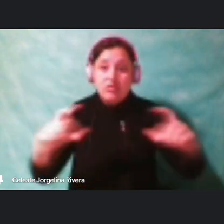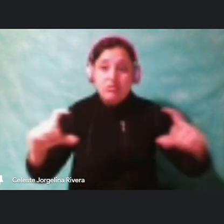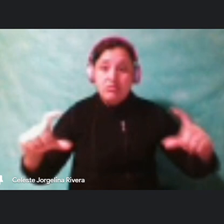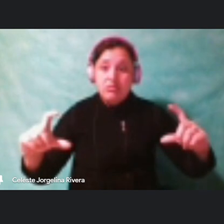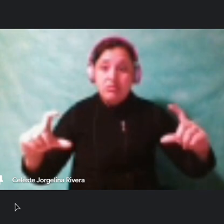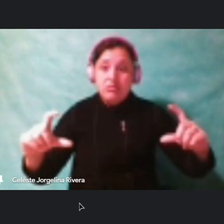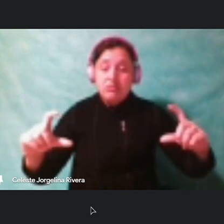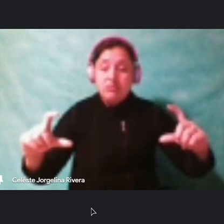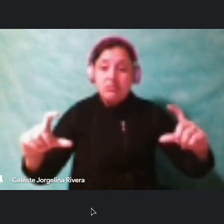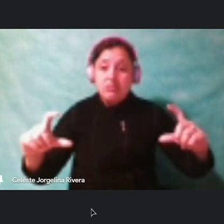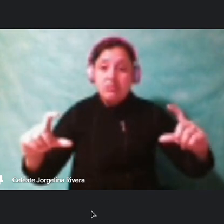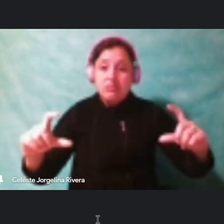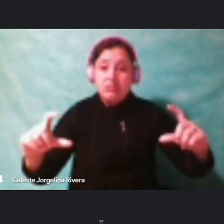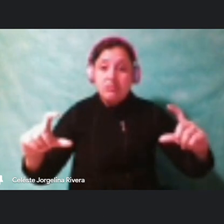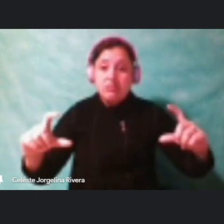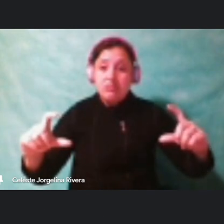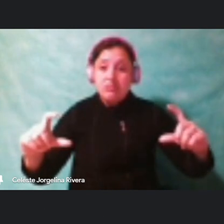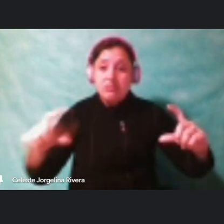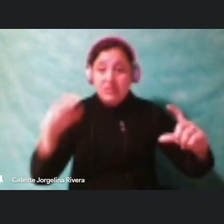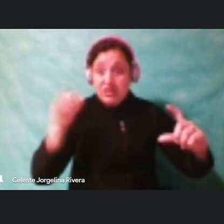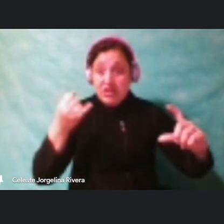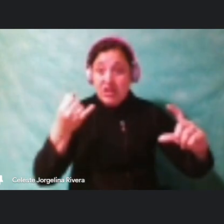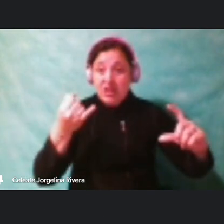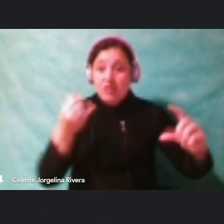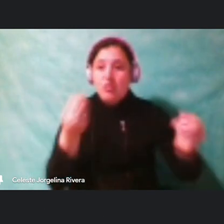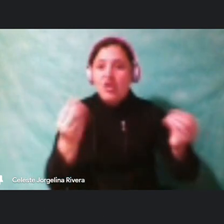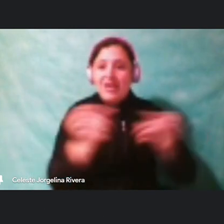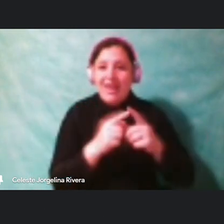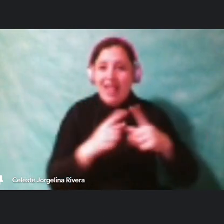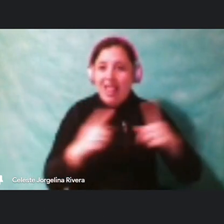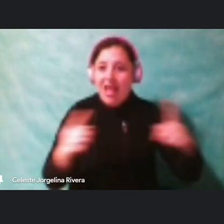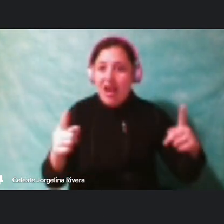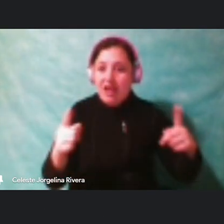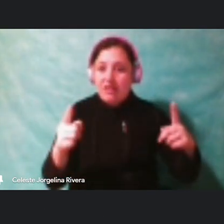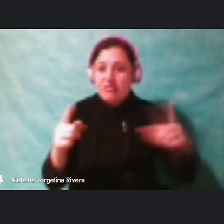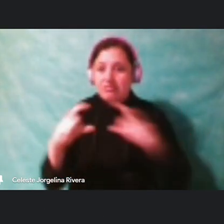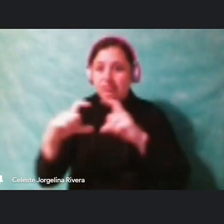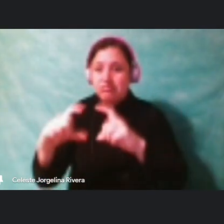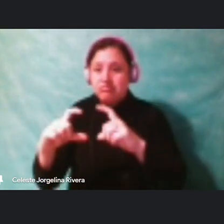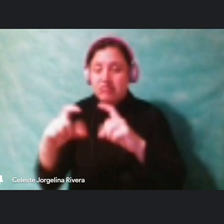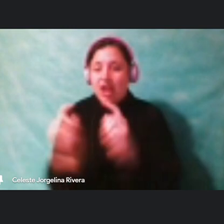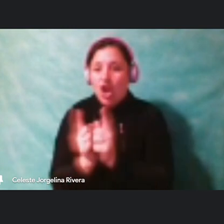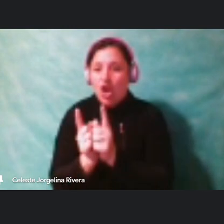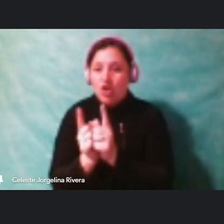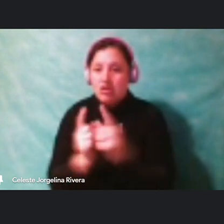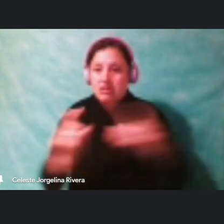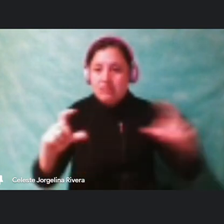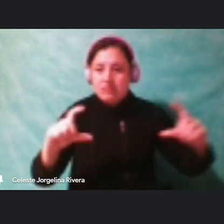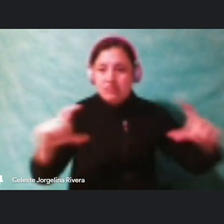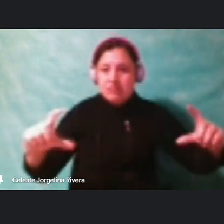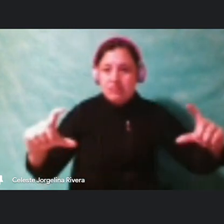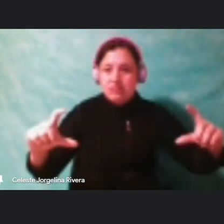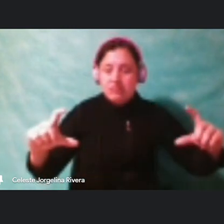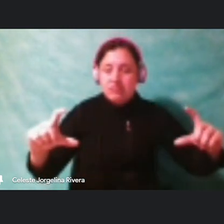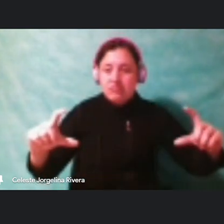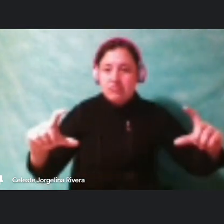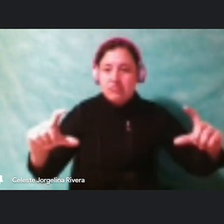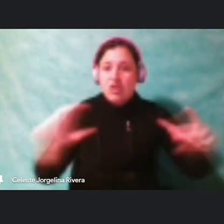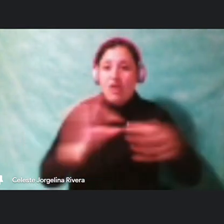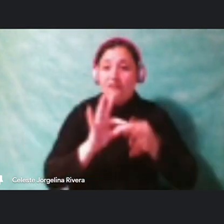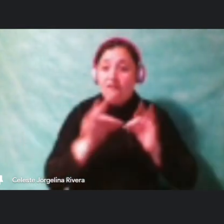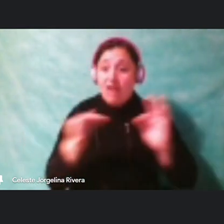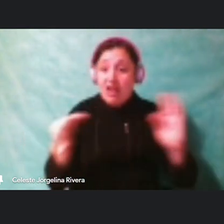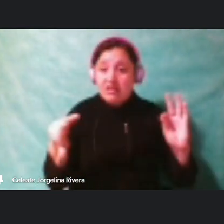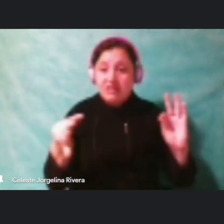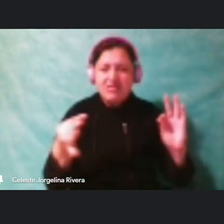premodificador de lo que sigue, ¿sí? Entonces ahora vamos a ver. ¿Queda como una sola frase o lo separamos igual,